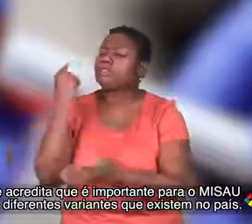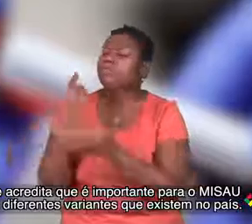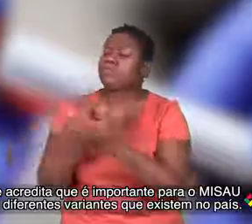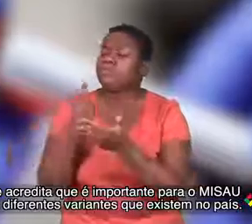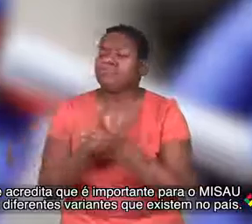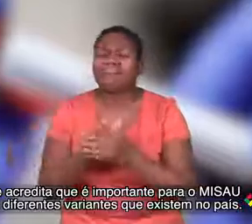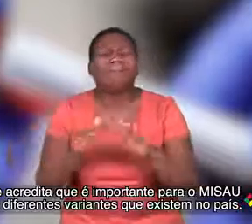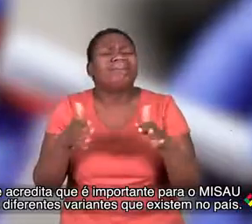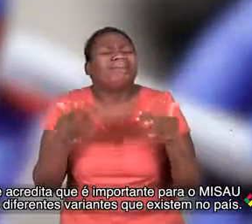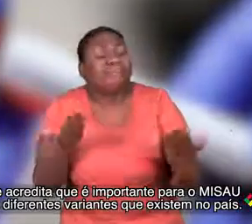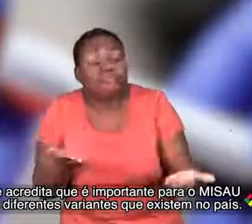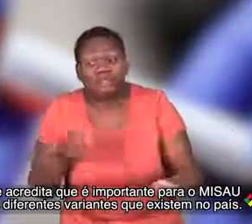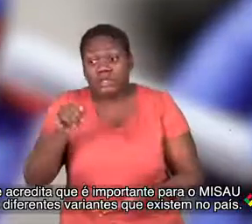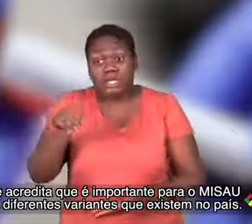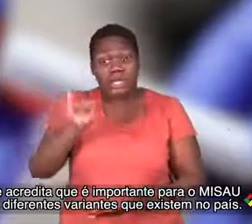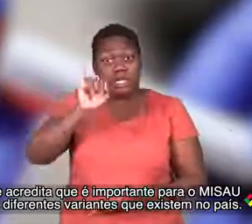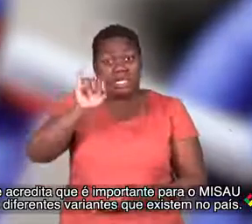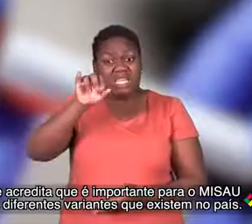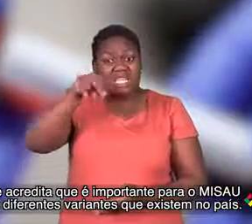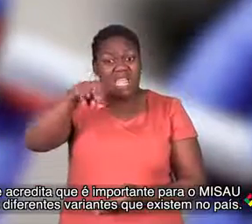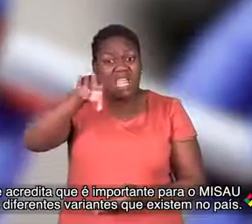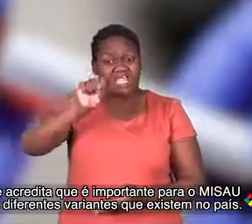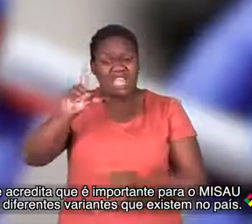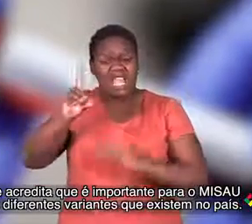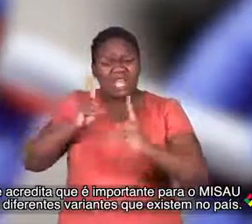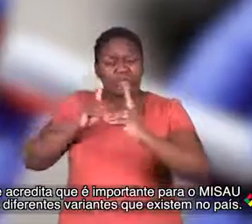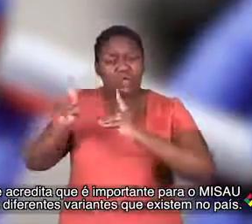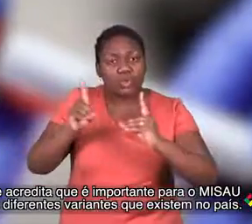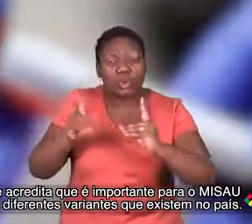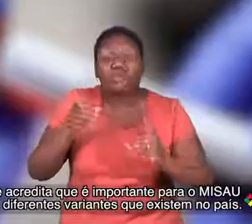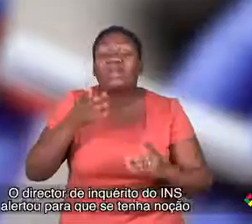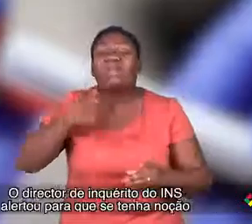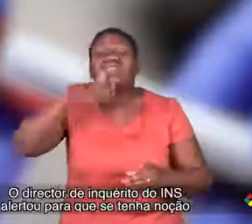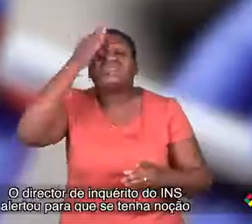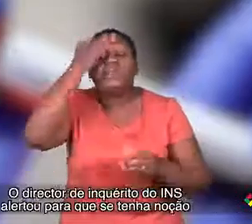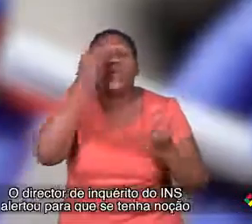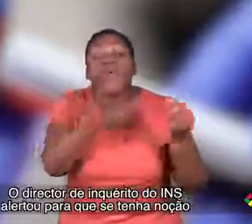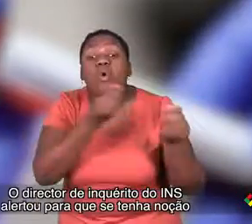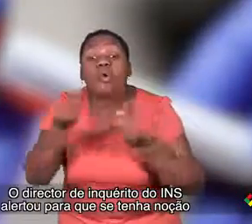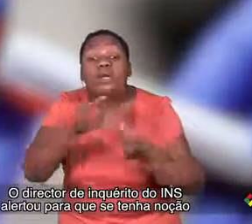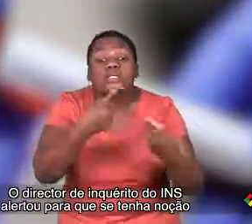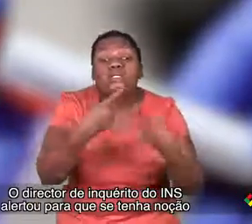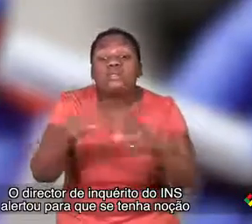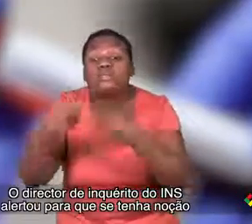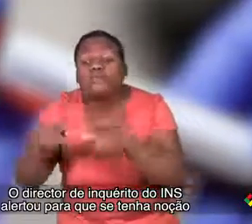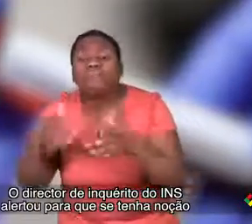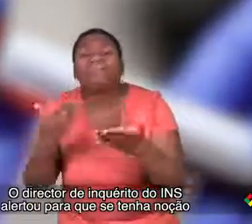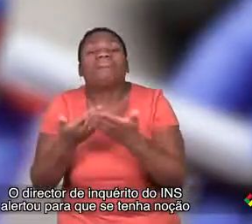o Ministério da Saúde saber das diferentes variantes que existem no país. O diretor de inquérito do INS